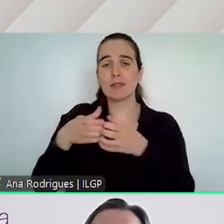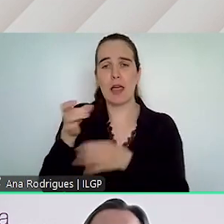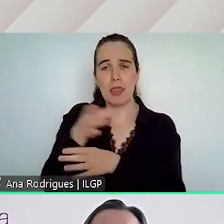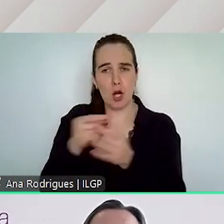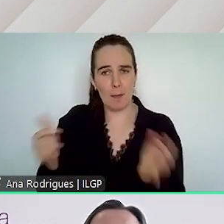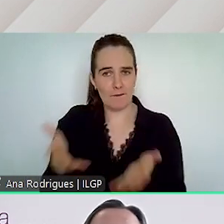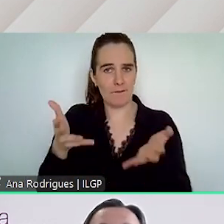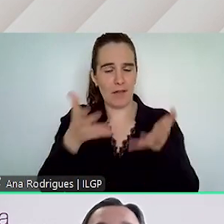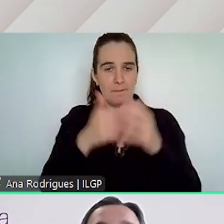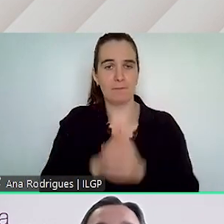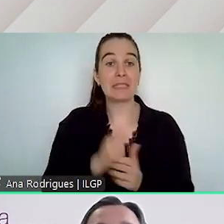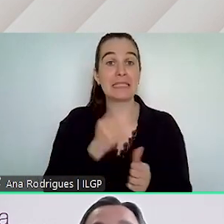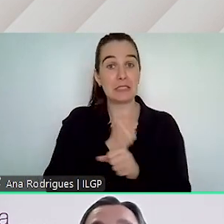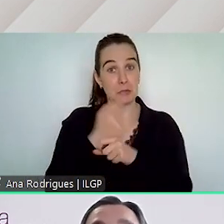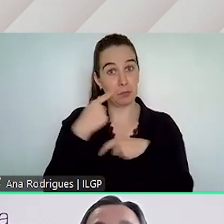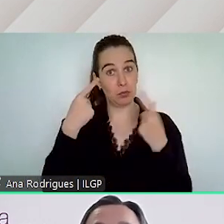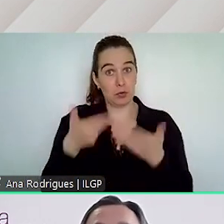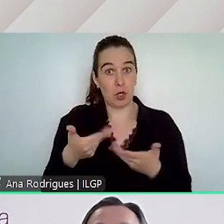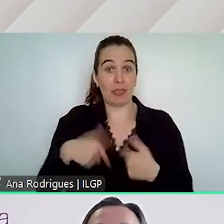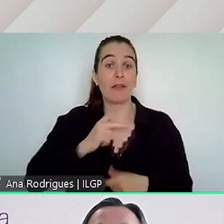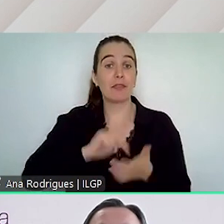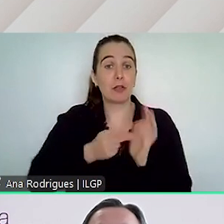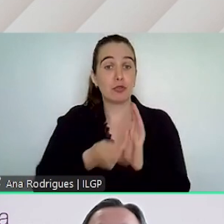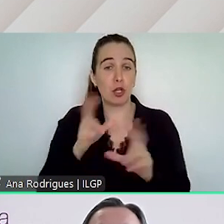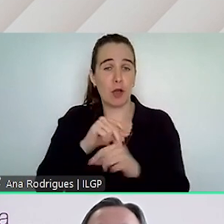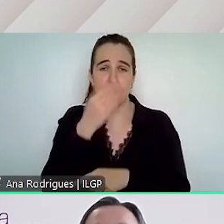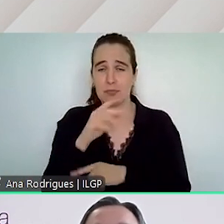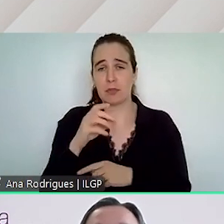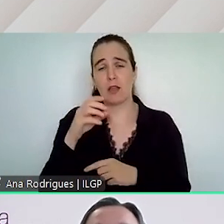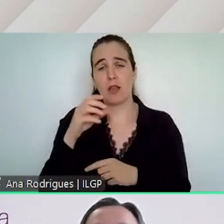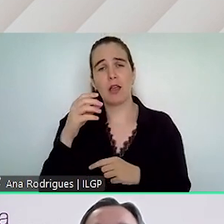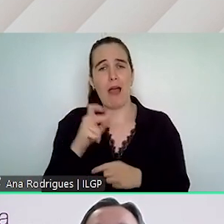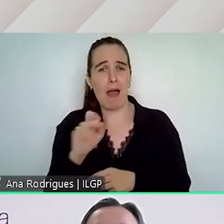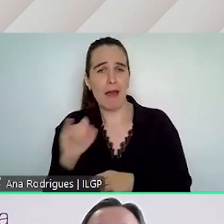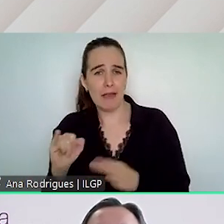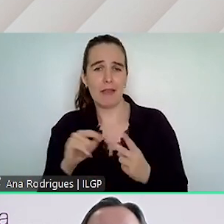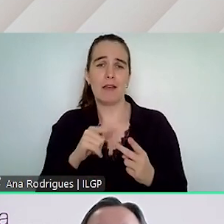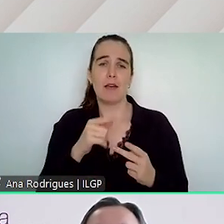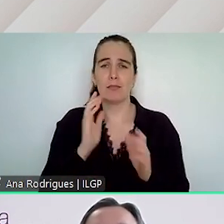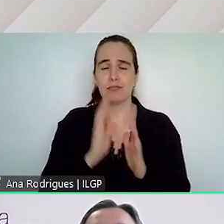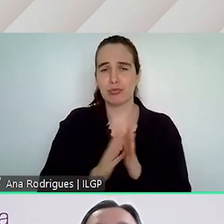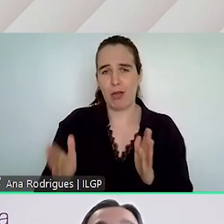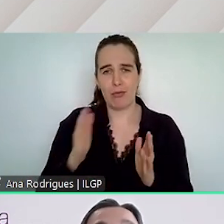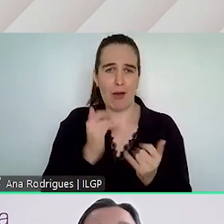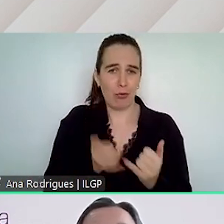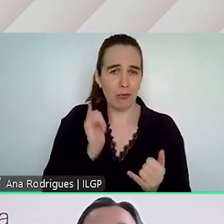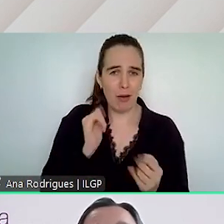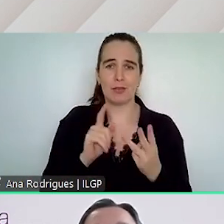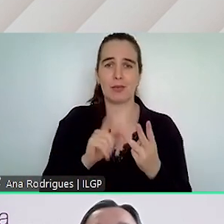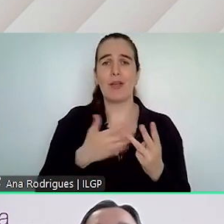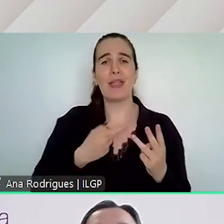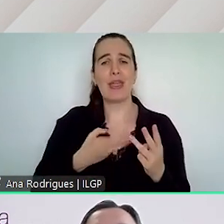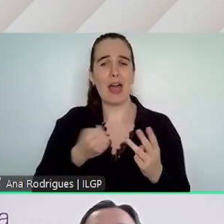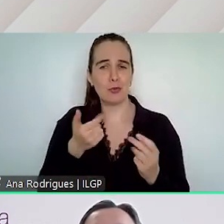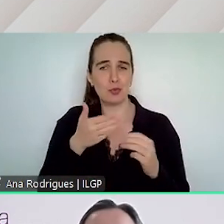serviços públicos estão a ser reconfigurados por tecnologias como a inteligência artificial, a automatização de processos, o uso de dados